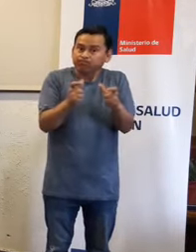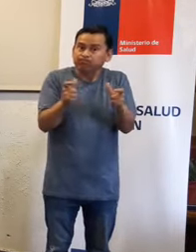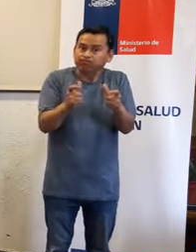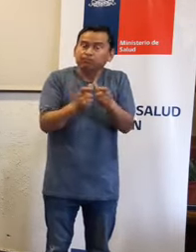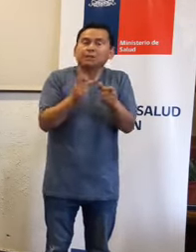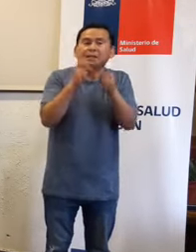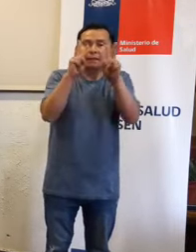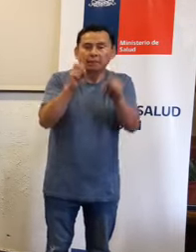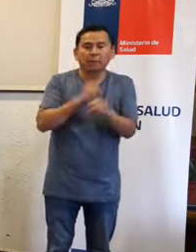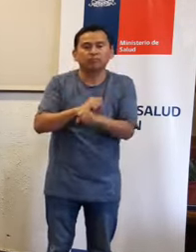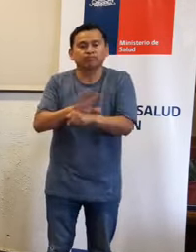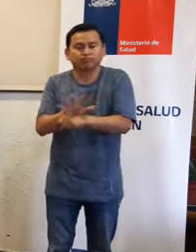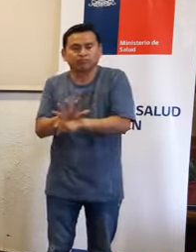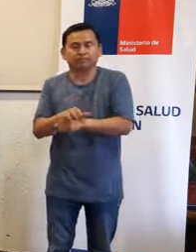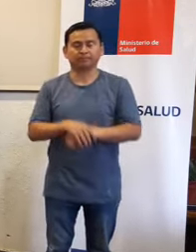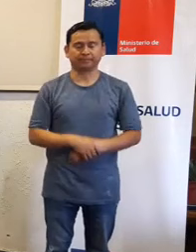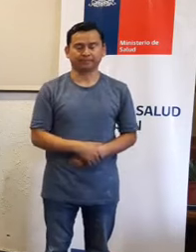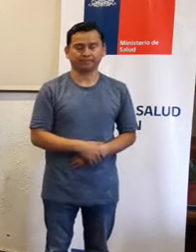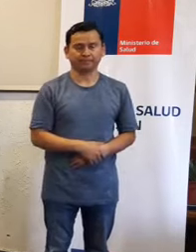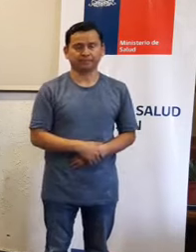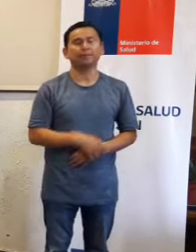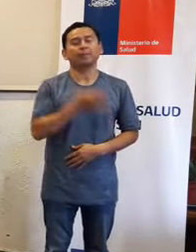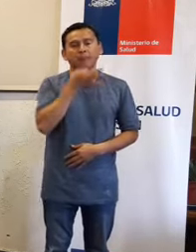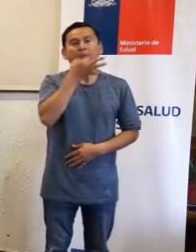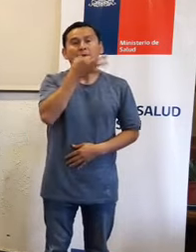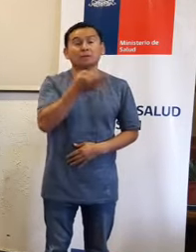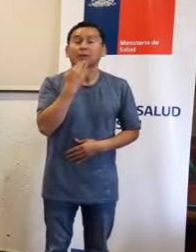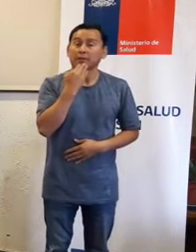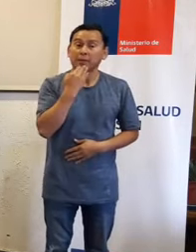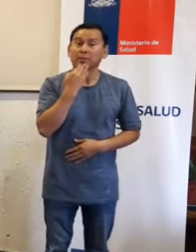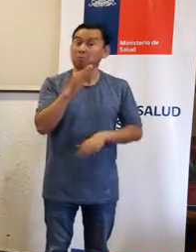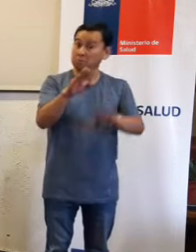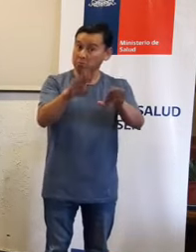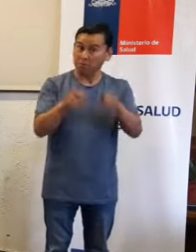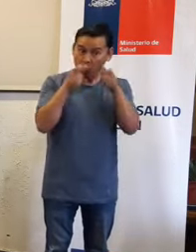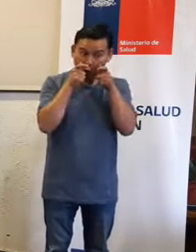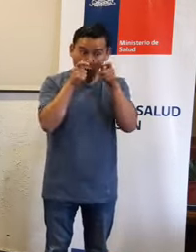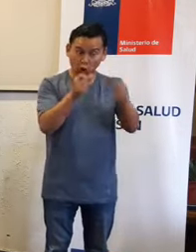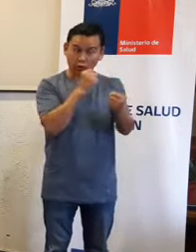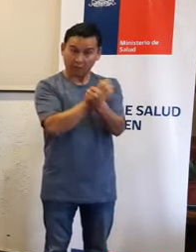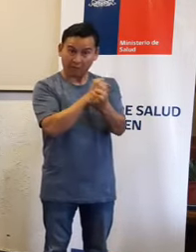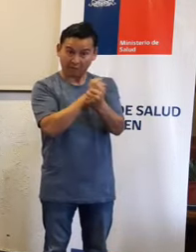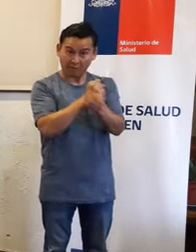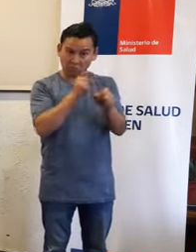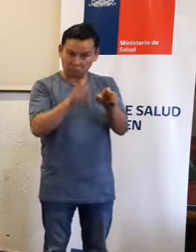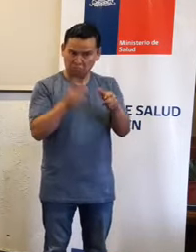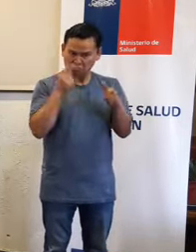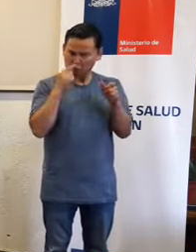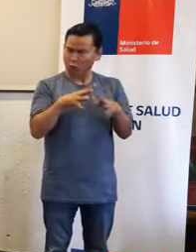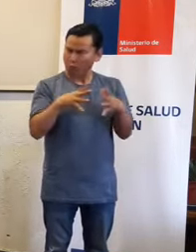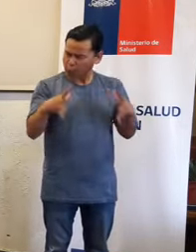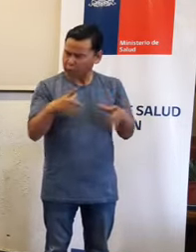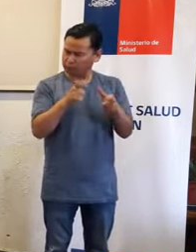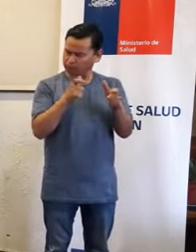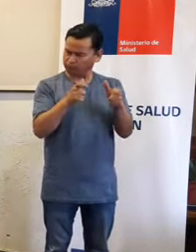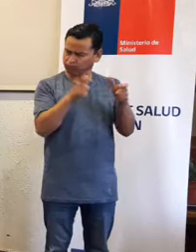tengamos contagio comunitario en nuestra región. Decir también que en ese control que se inició ayer mucho más intenso,